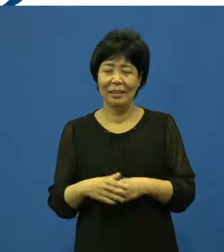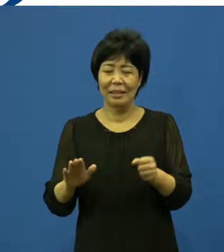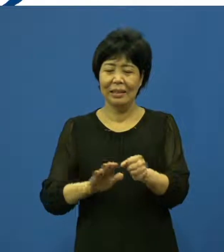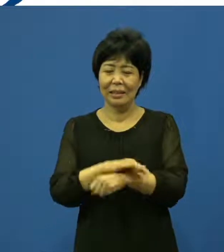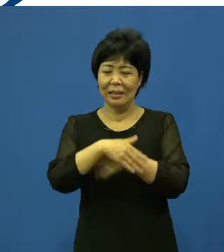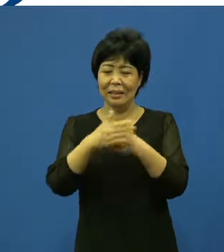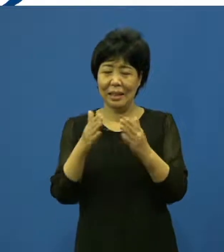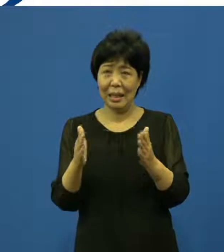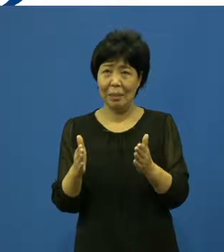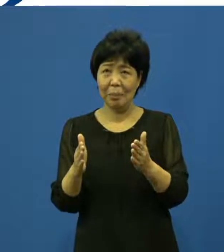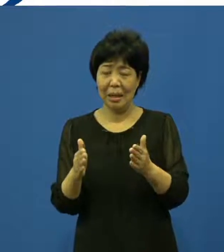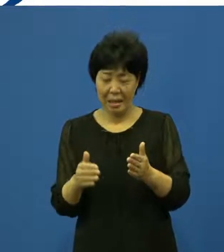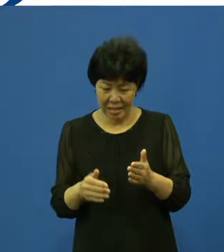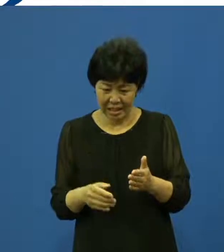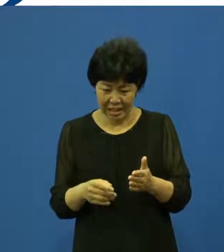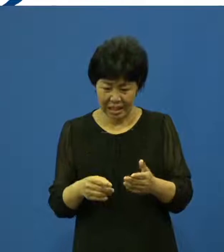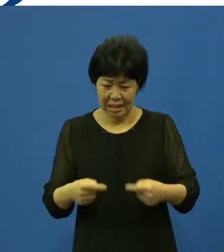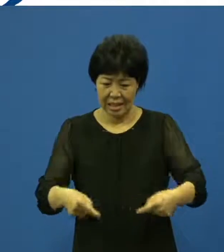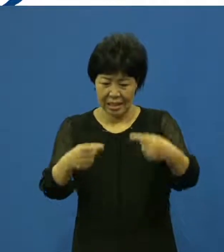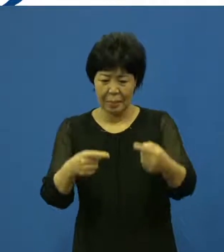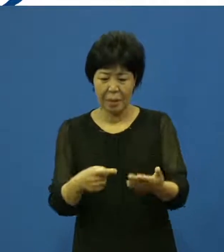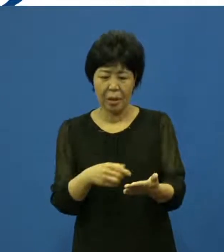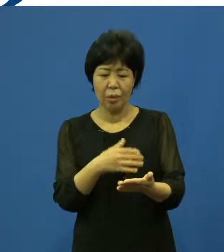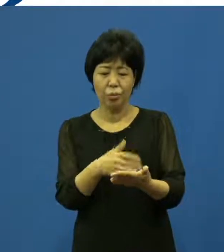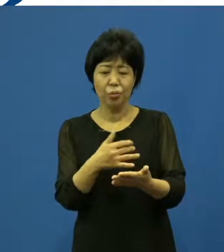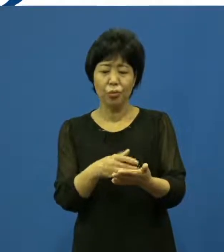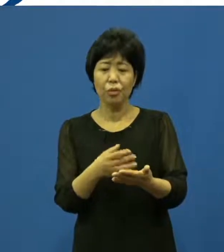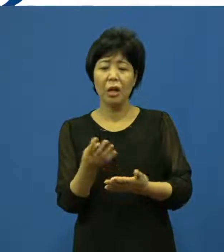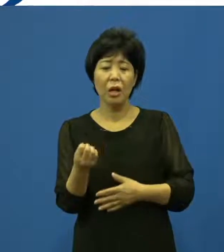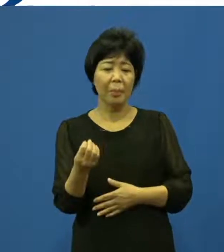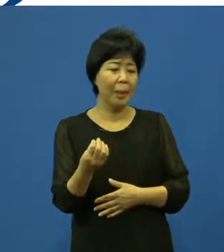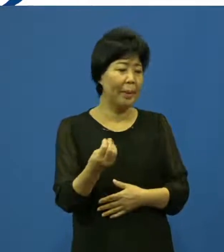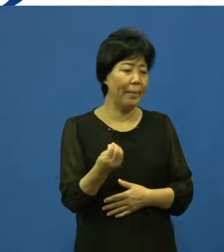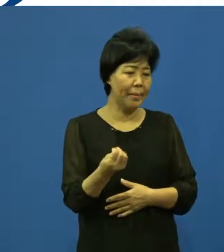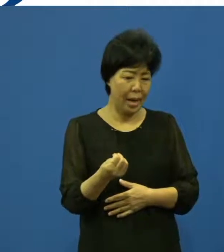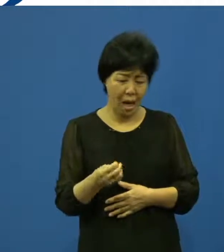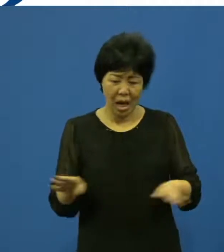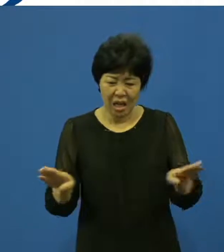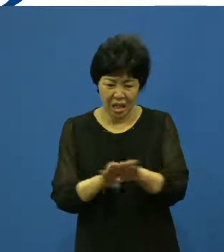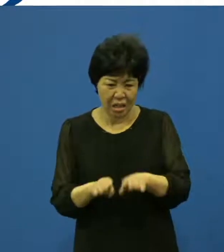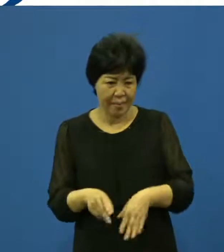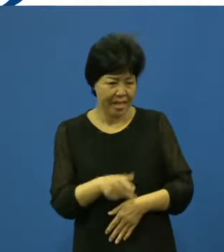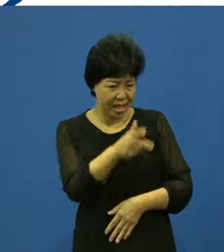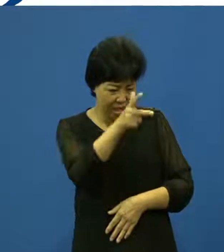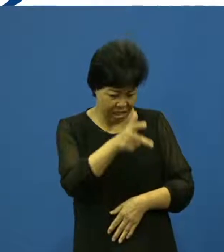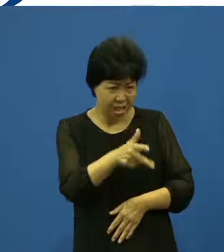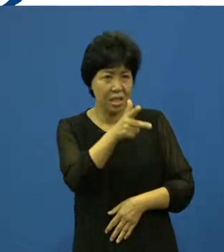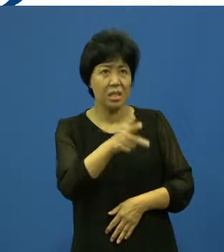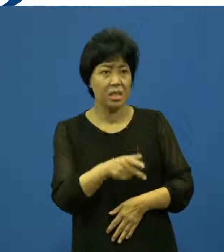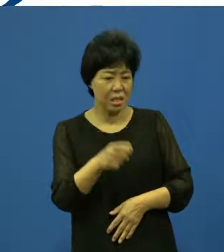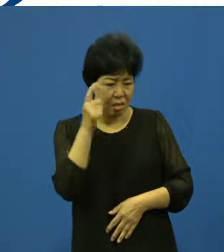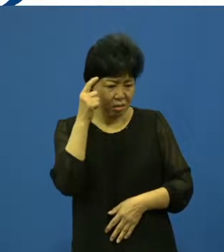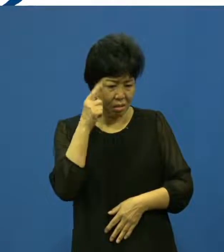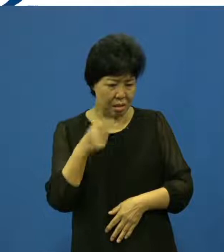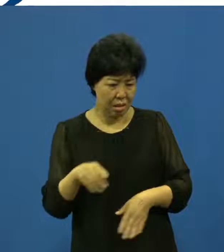사랑방을 통해서 다 출석부 만들고 막 티크하고 막 안 오면 째려보고 막